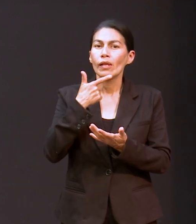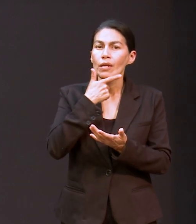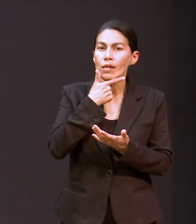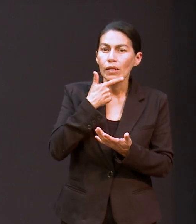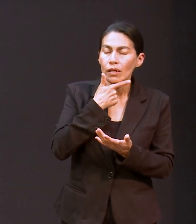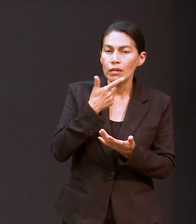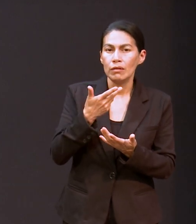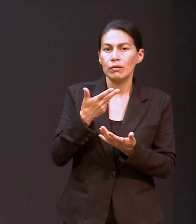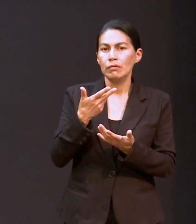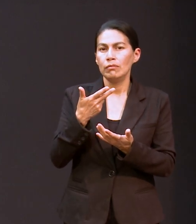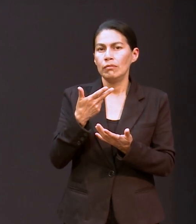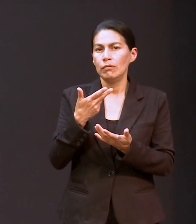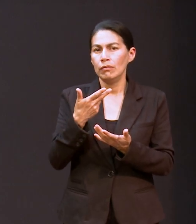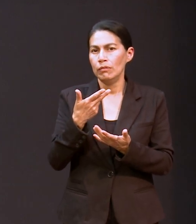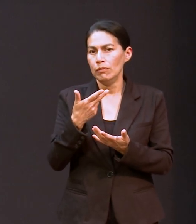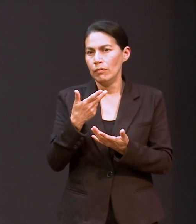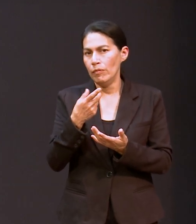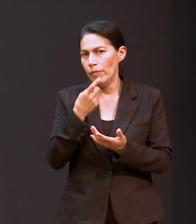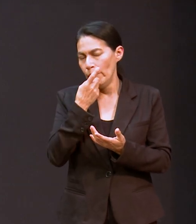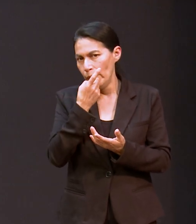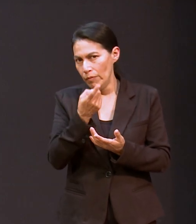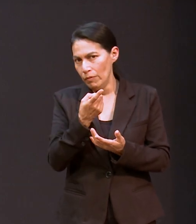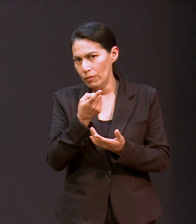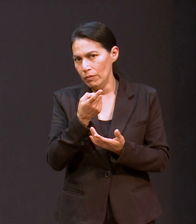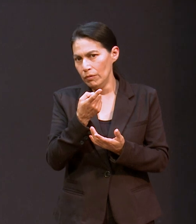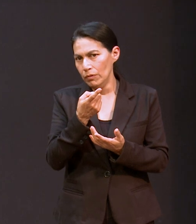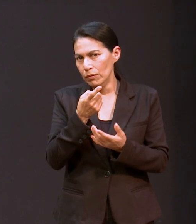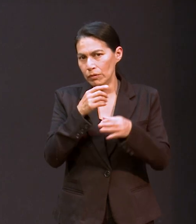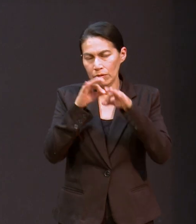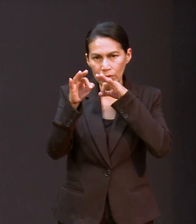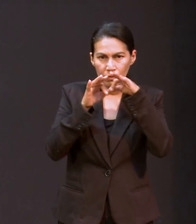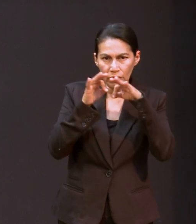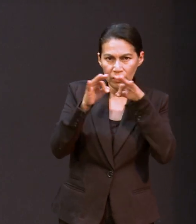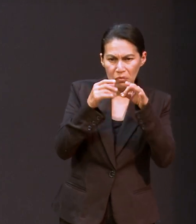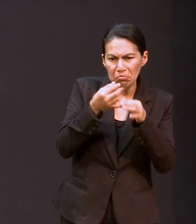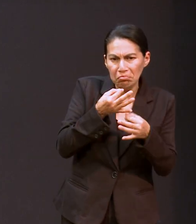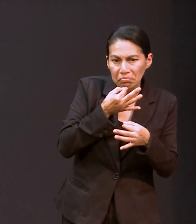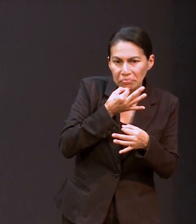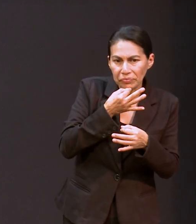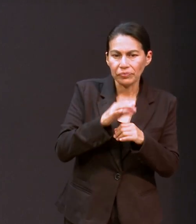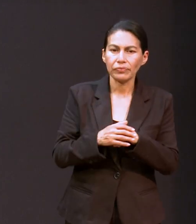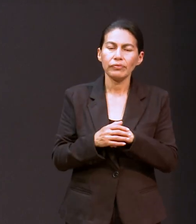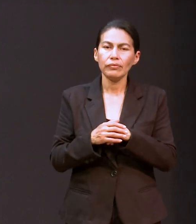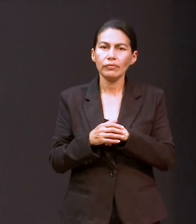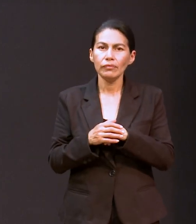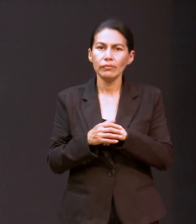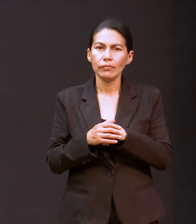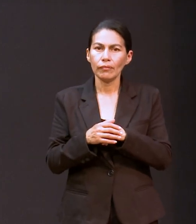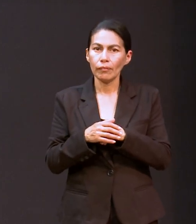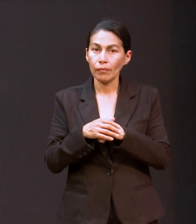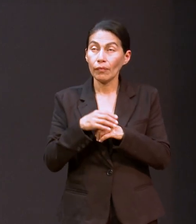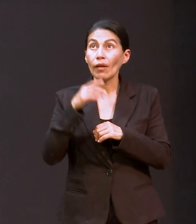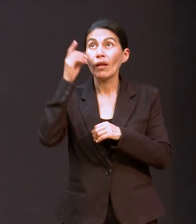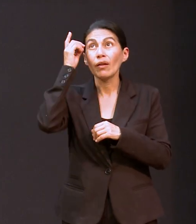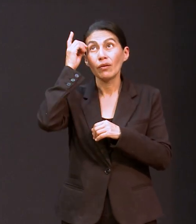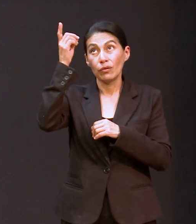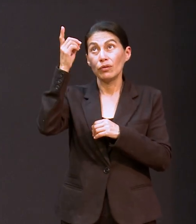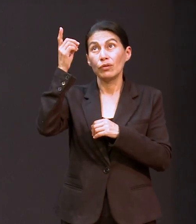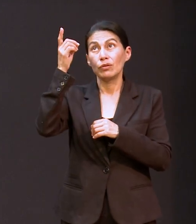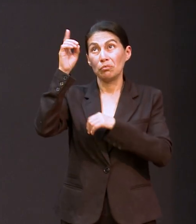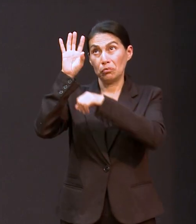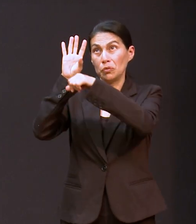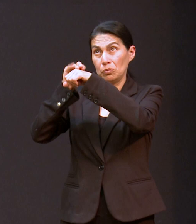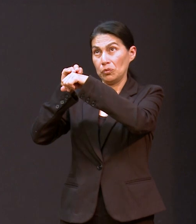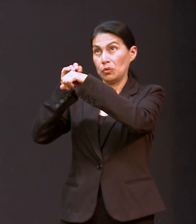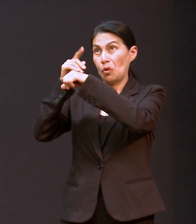el inglés solo me lo conozco y los trabajadores son muy pocos y entonces le dice Dios yo